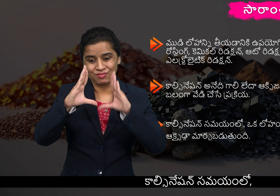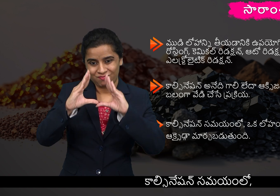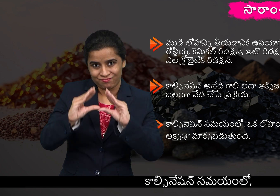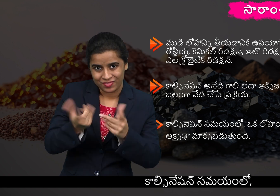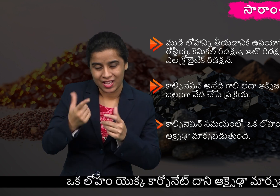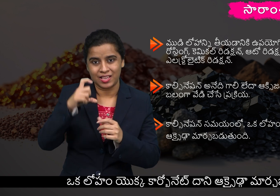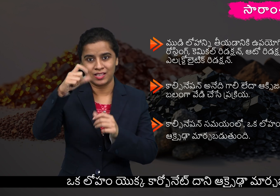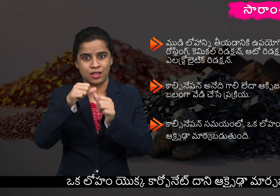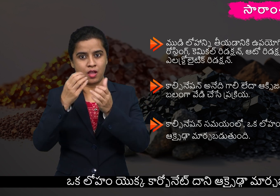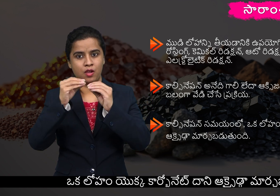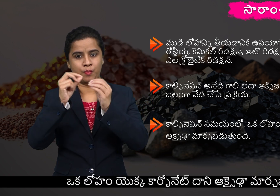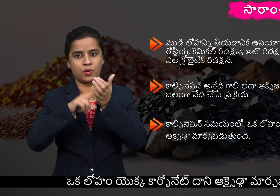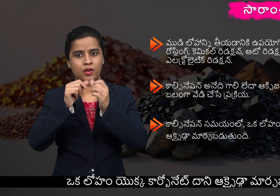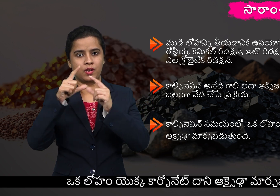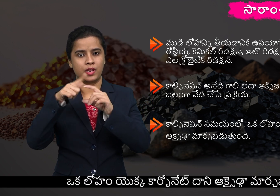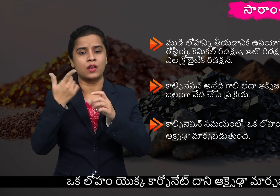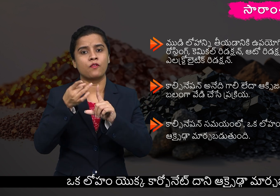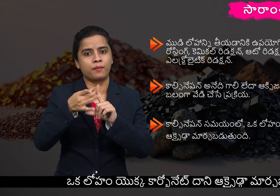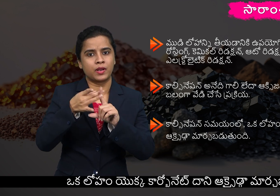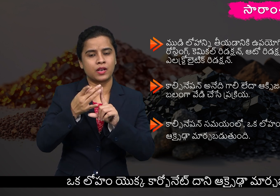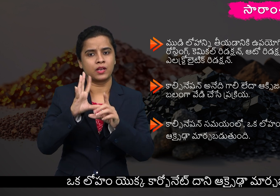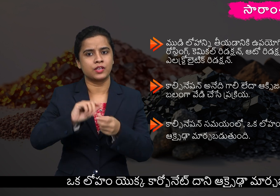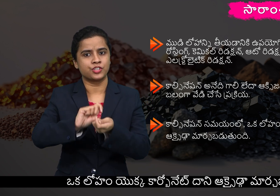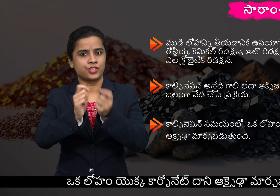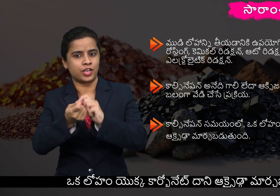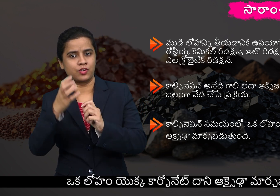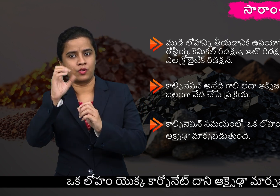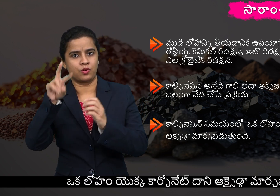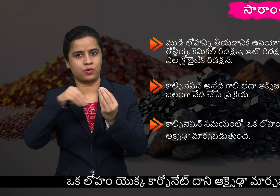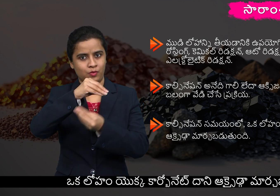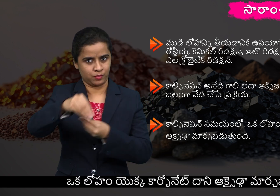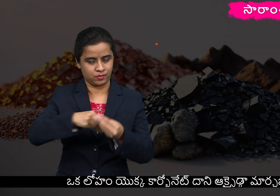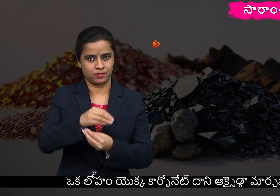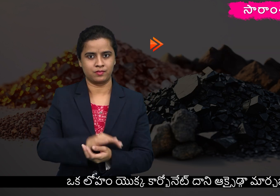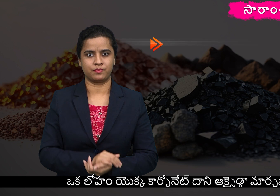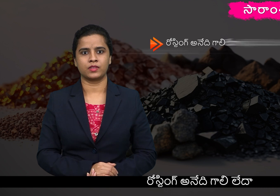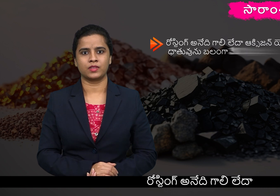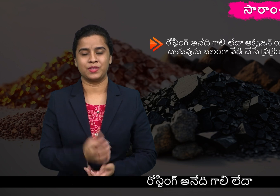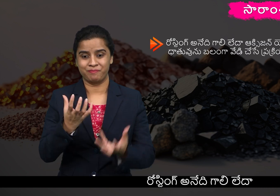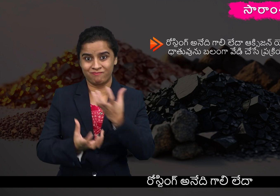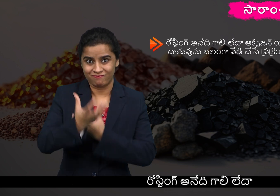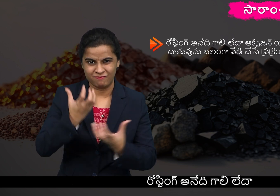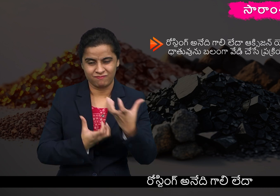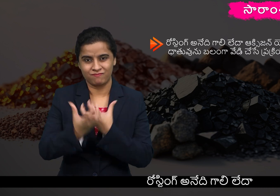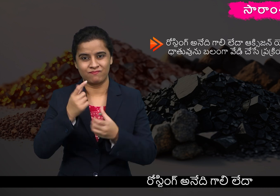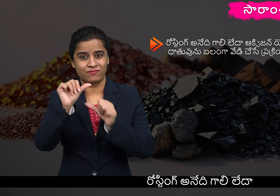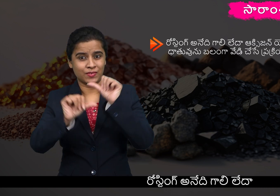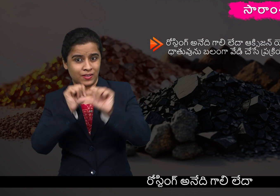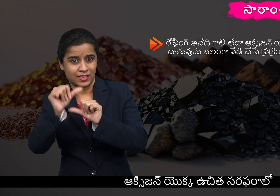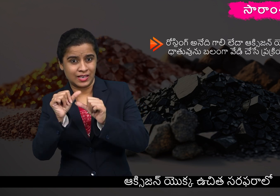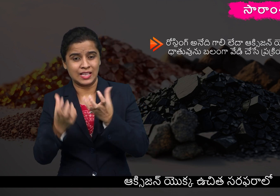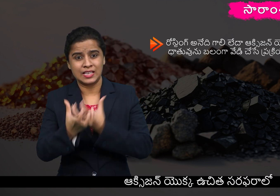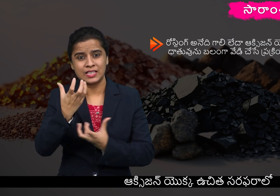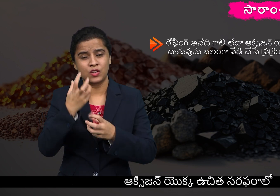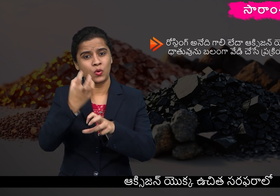కాల్సినేషన్ సమయంలో ఒక లోహం యొక్క కార్బొనేట్ దాని ఆక్సైడ్గా మార్చబడుతుంది. రోస్టింగ్ అనేది గాలి